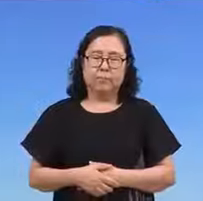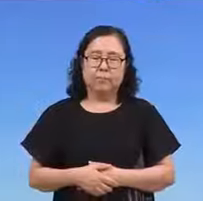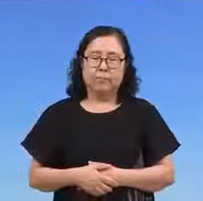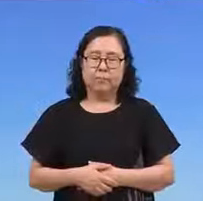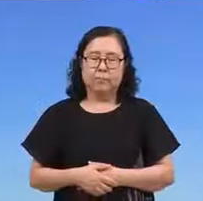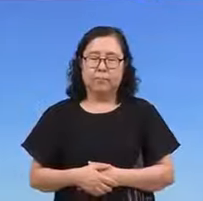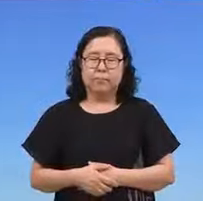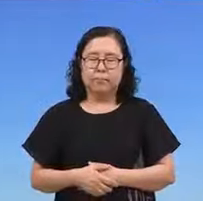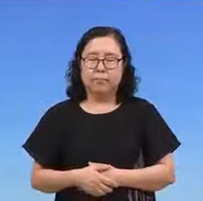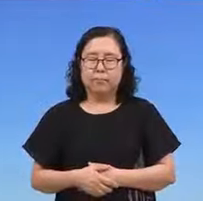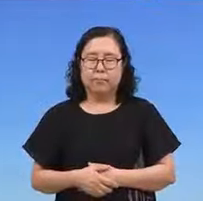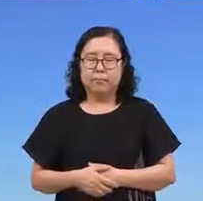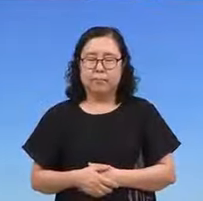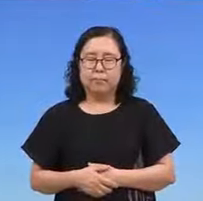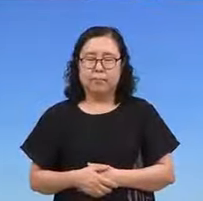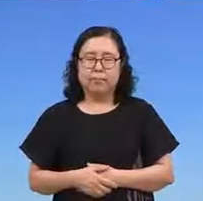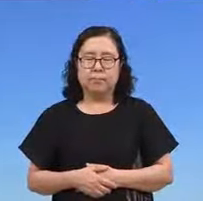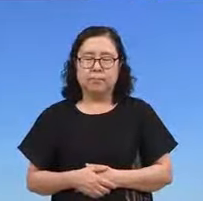20년 전